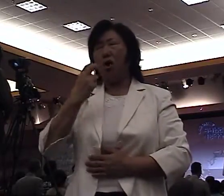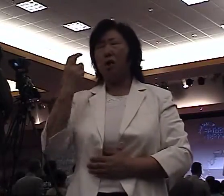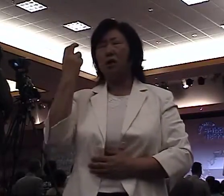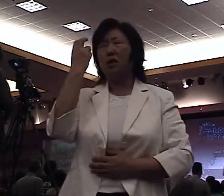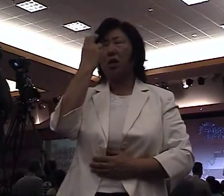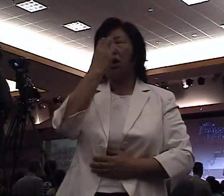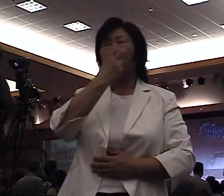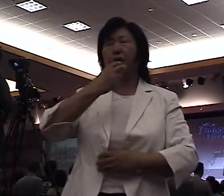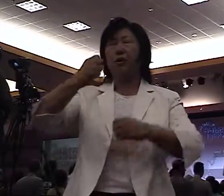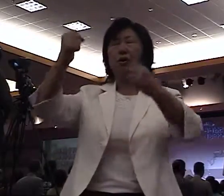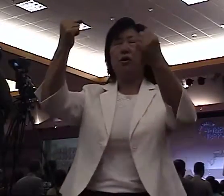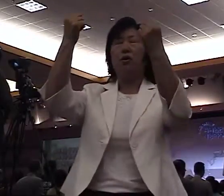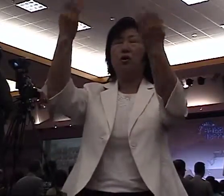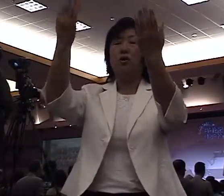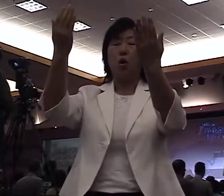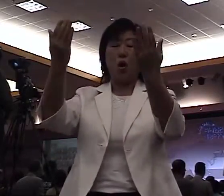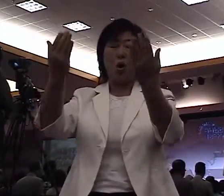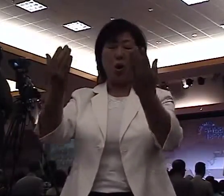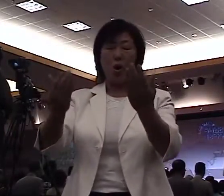날